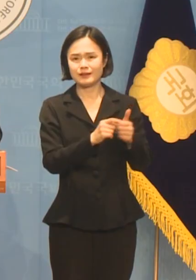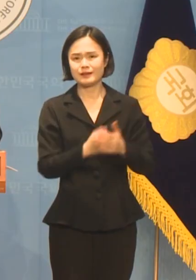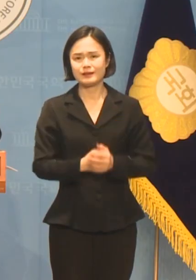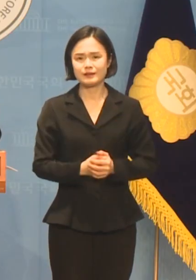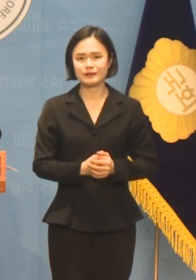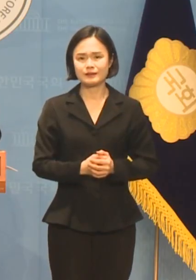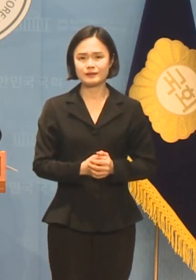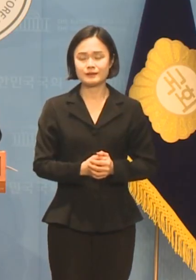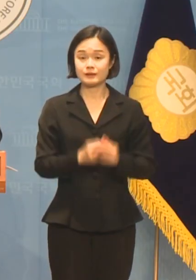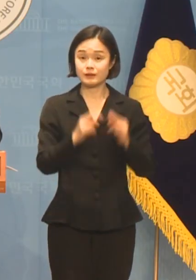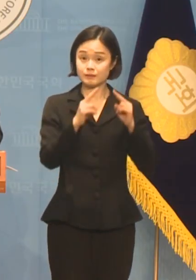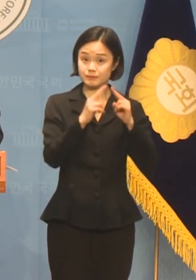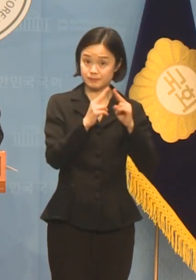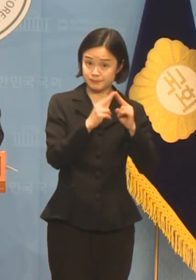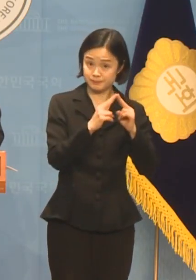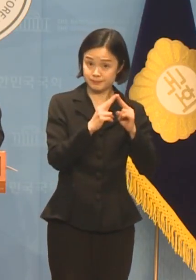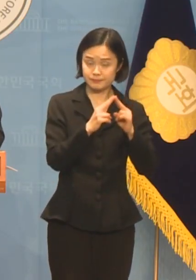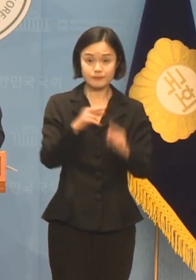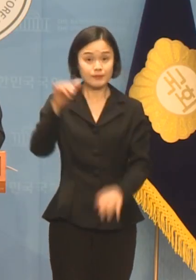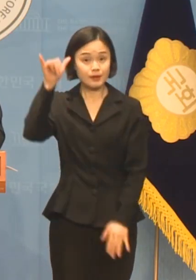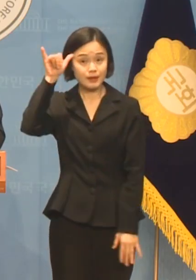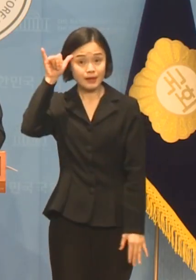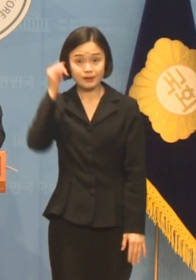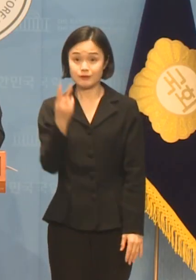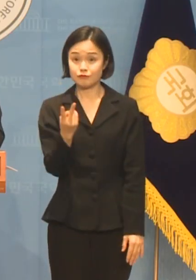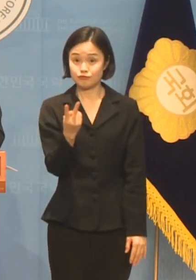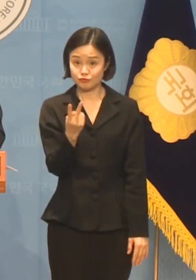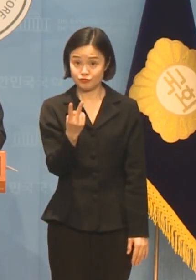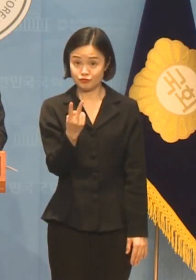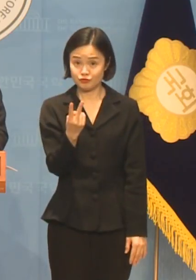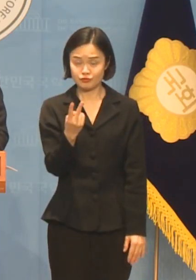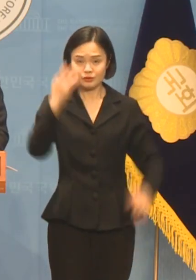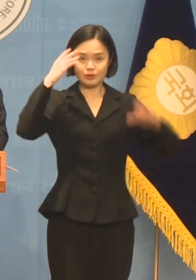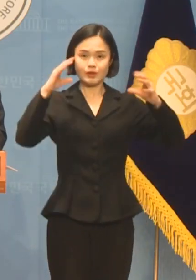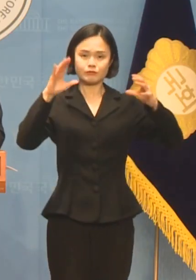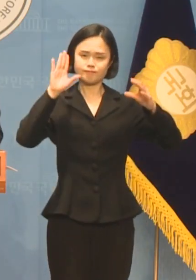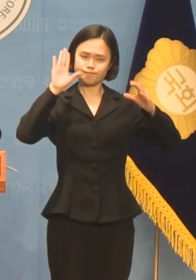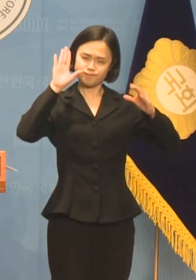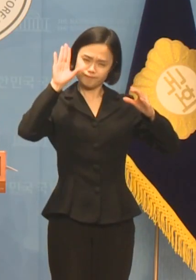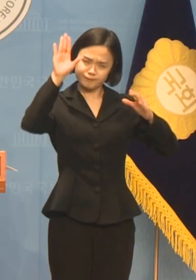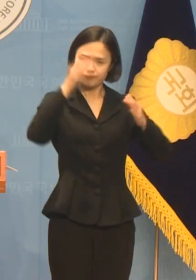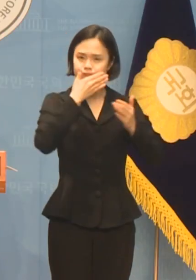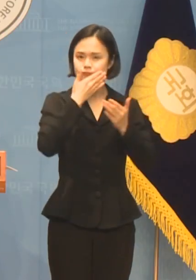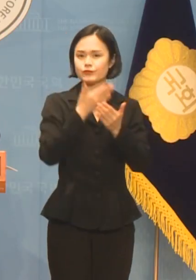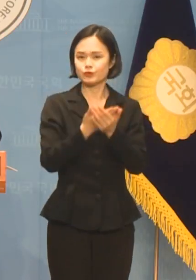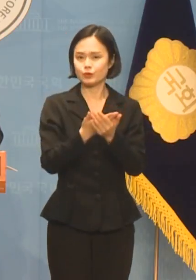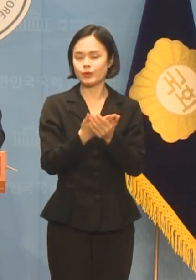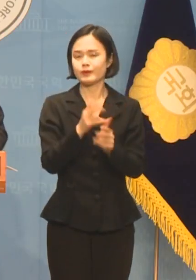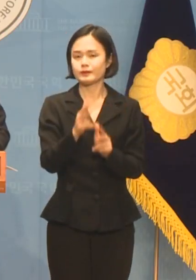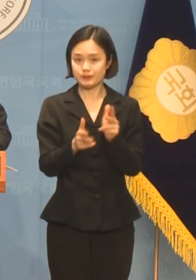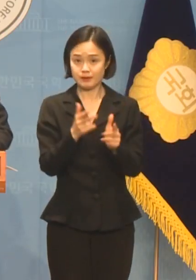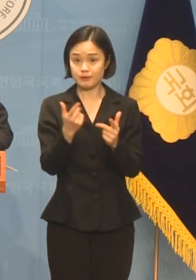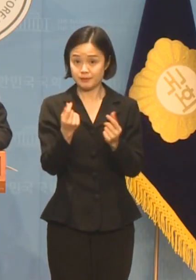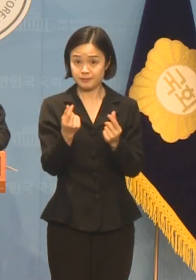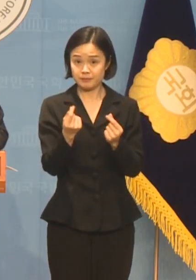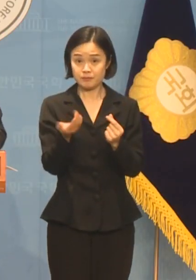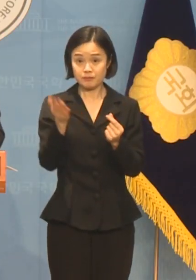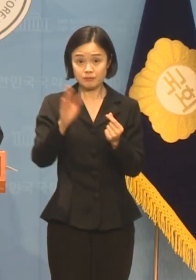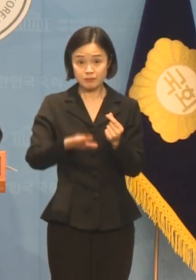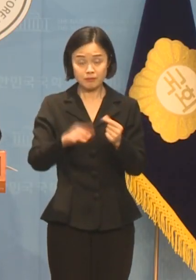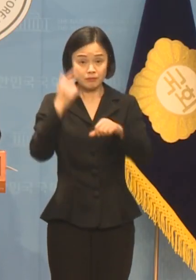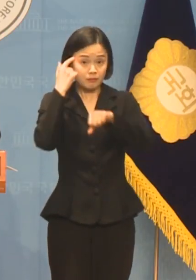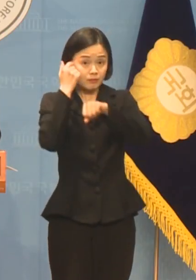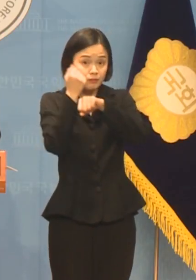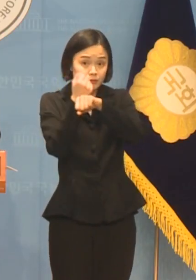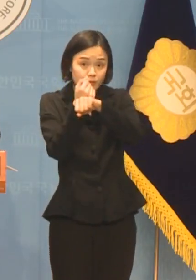AI는 대한민국 미래를 책임질 핵심 산업입니다. 그러나 연구 인력의 몰입형